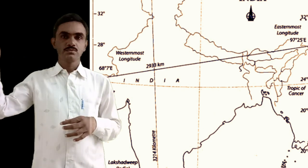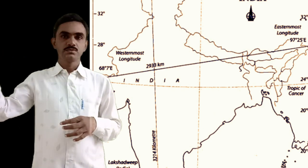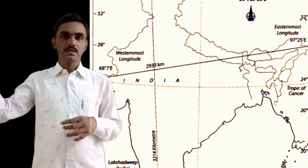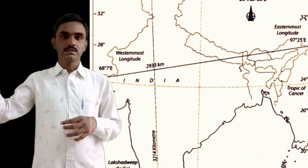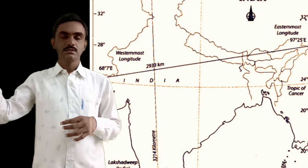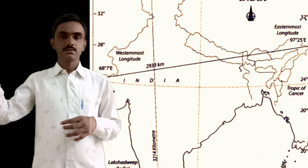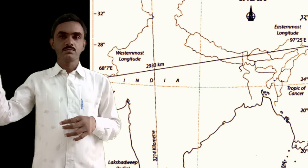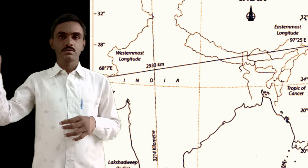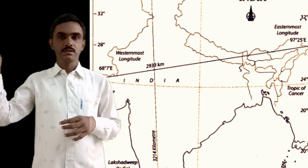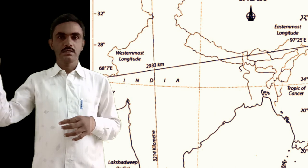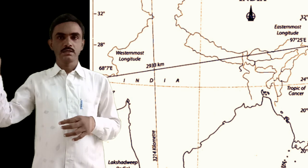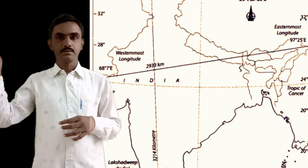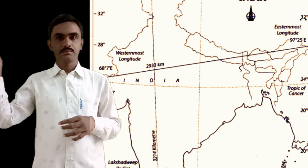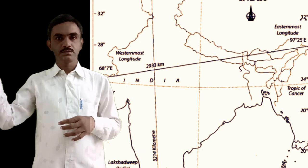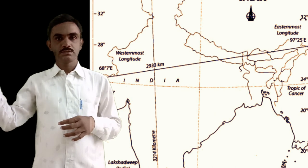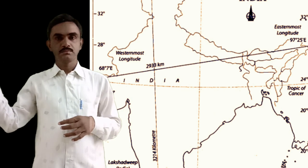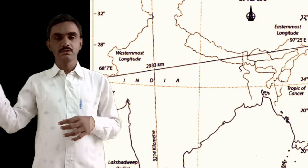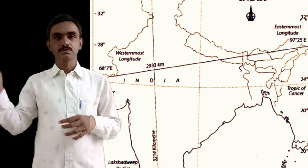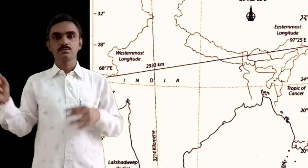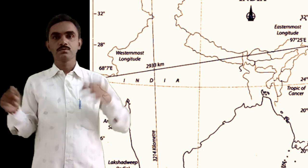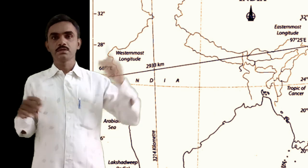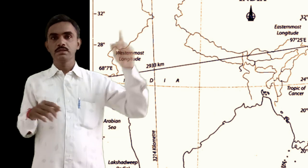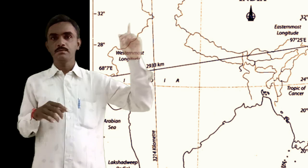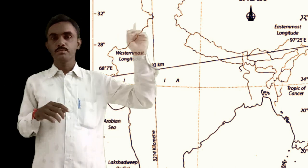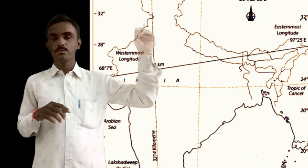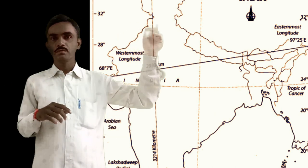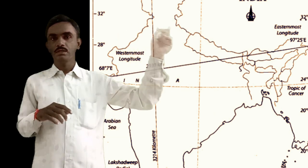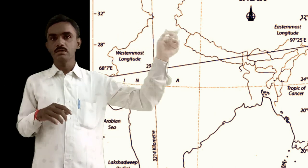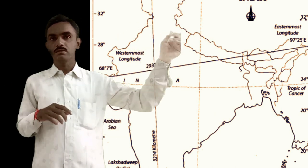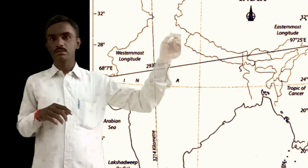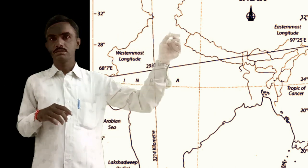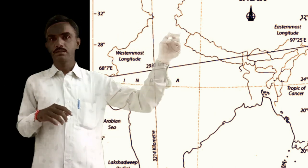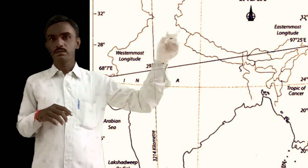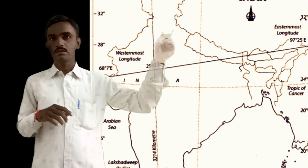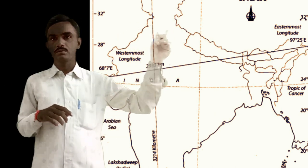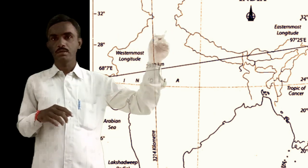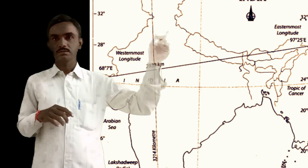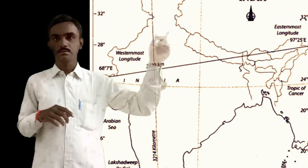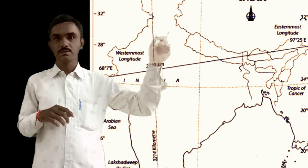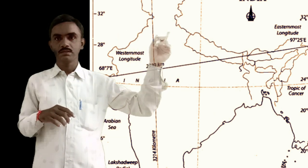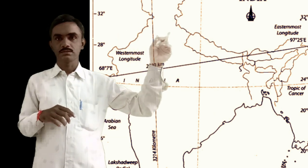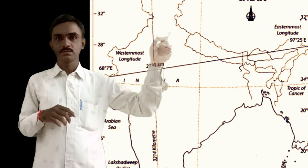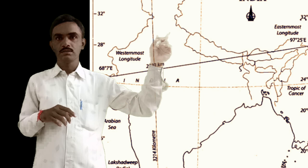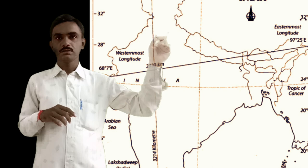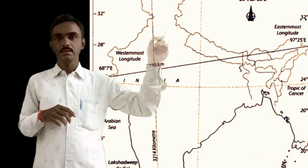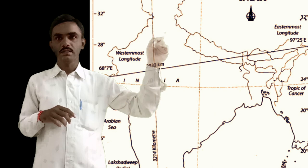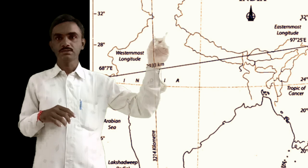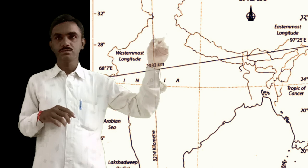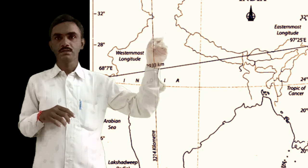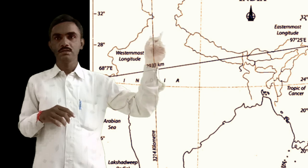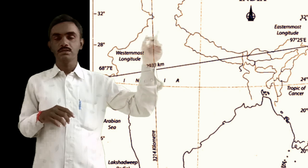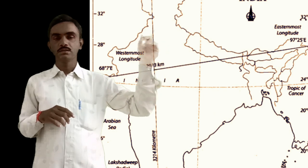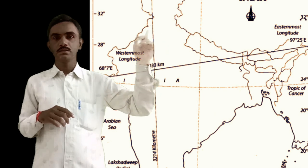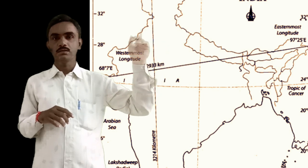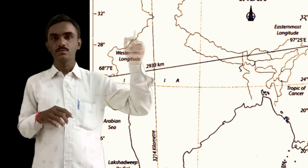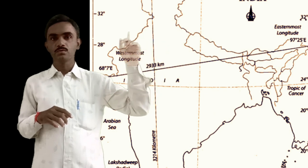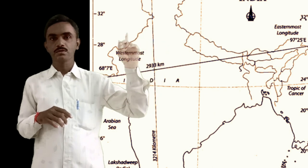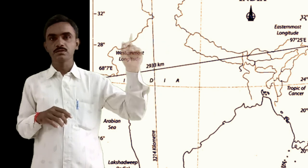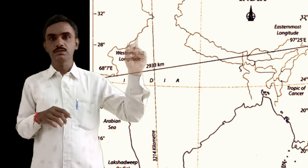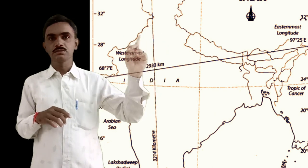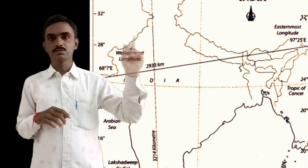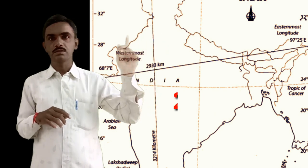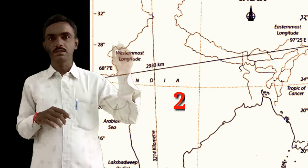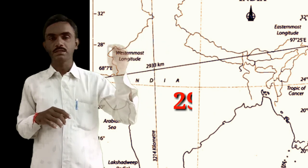આ બાજુ ગુજરાતથી શરૂ કરી એટલે કે પશ્ચિમથી શરૂ કરી પૂર્વની અંદર જઈએ અરુણાચલ પ્રદેશ ત્યાં સુધીની અંદર